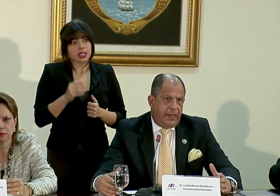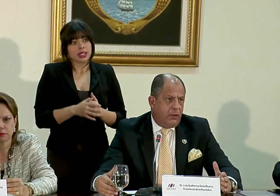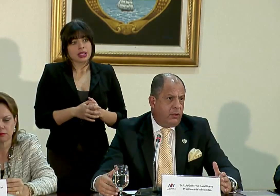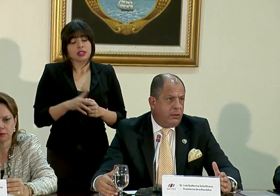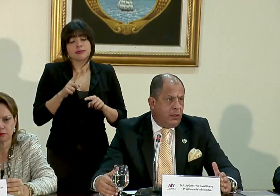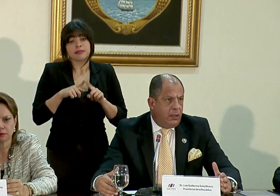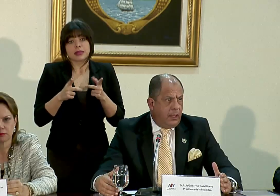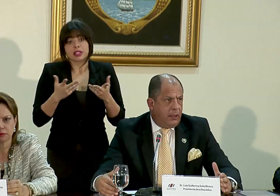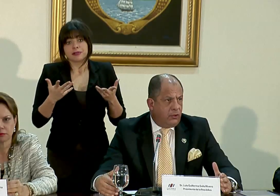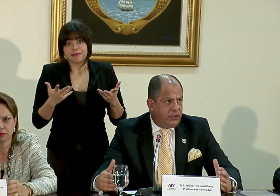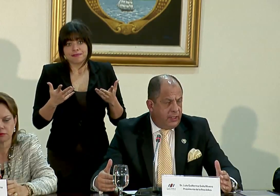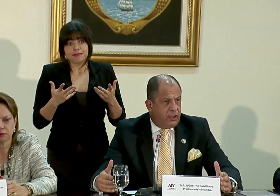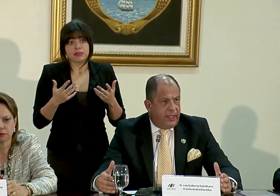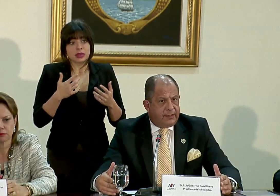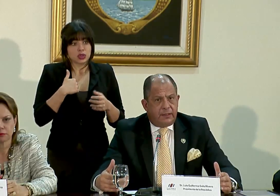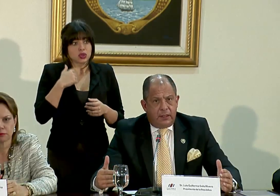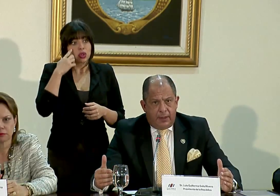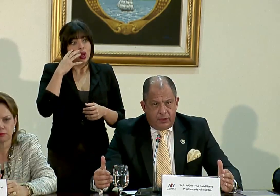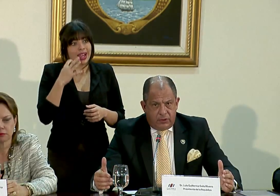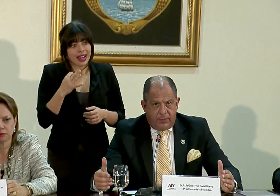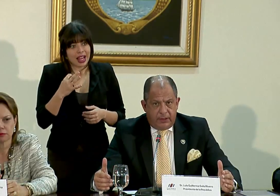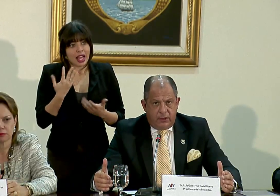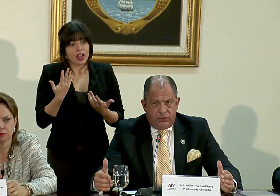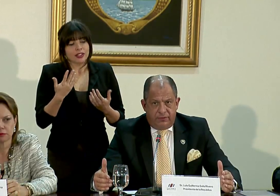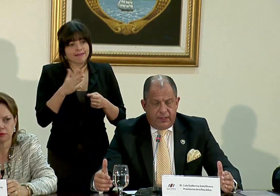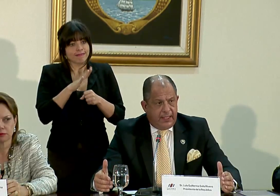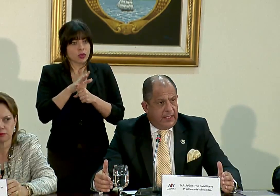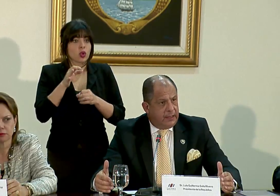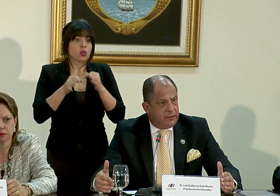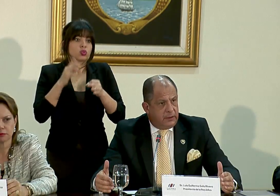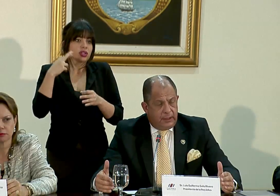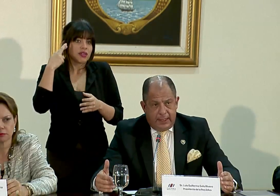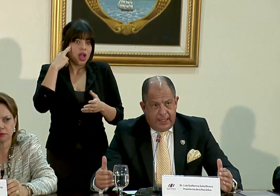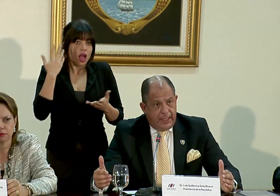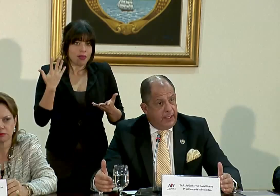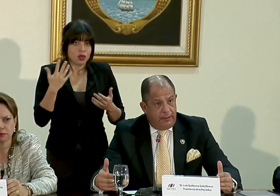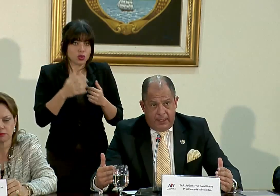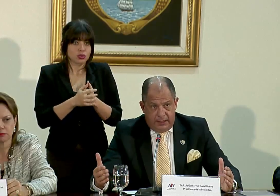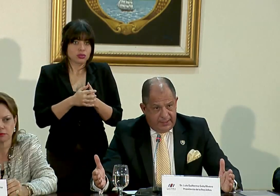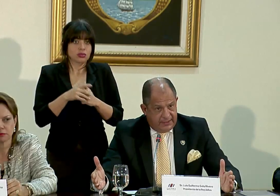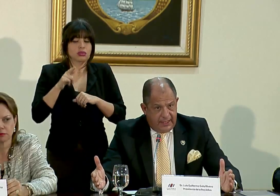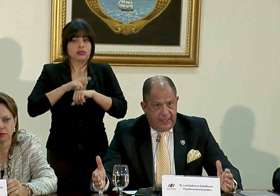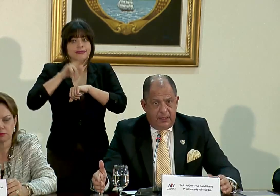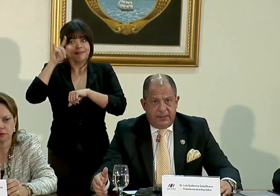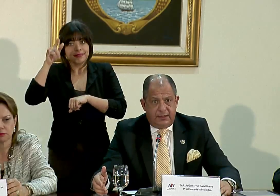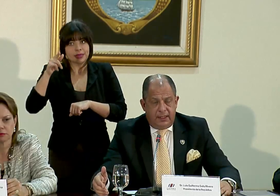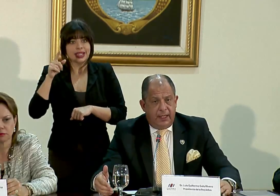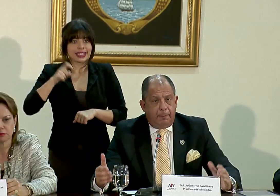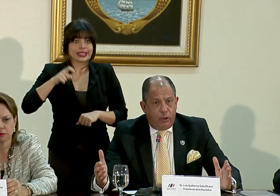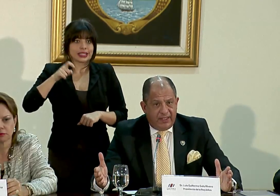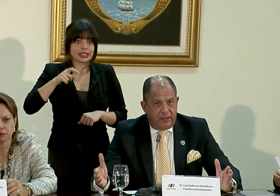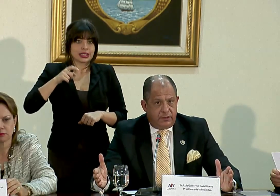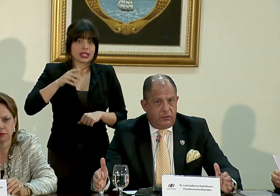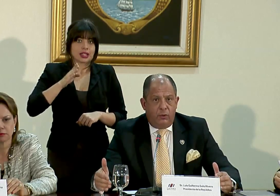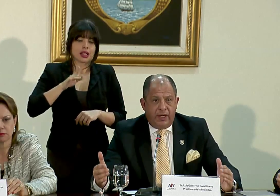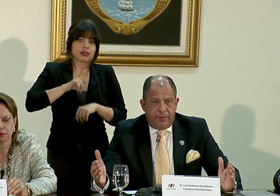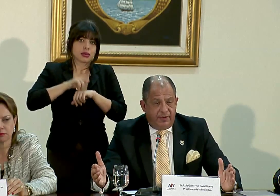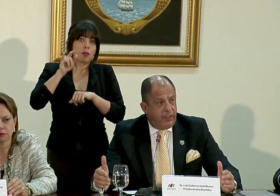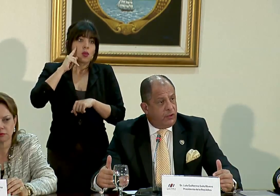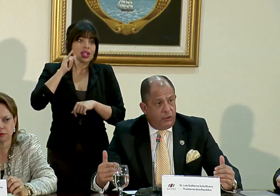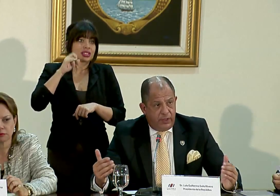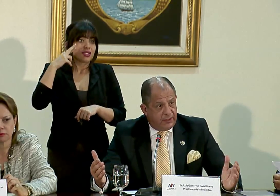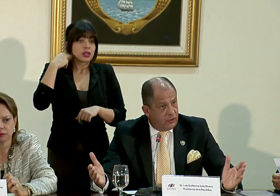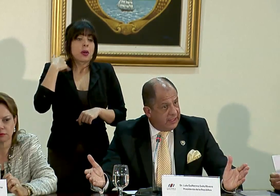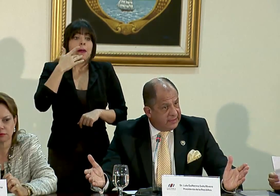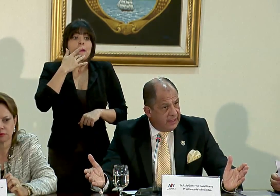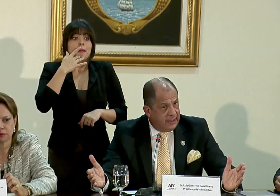sin embargo, considero que es absolutamente justificada y necesaria esa salida por esa razón. Hubiera